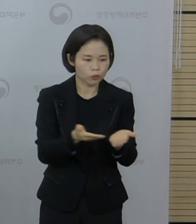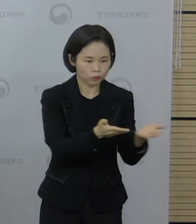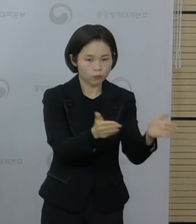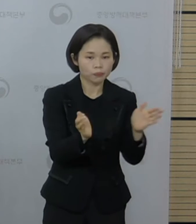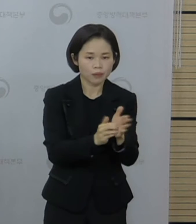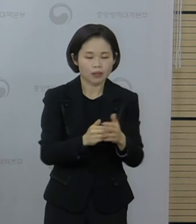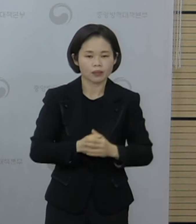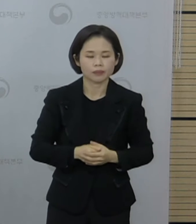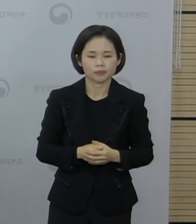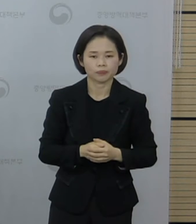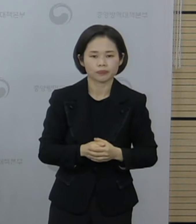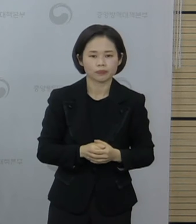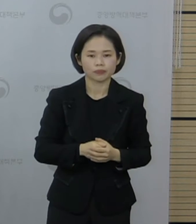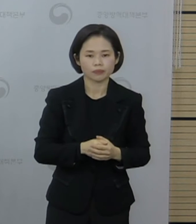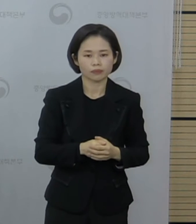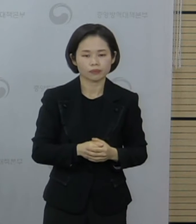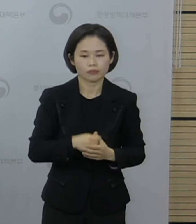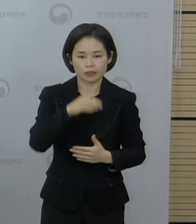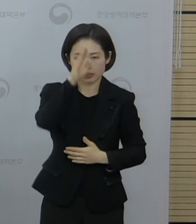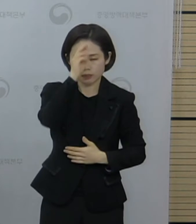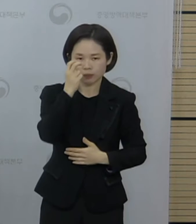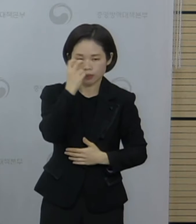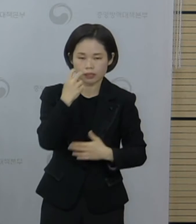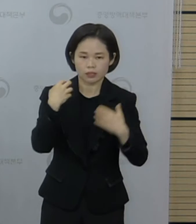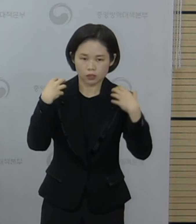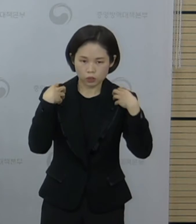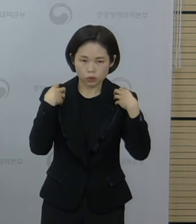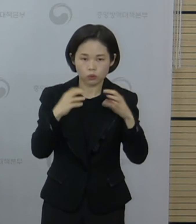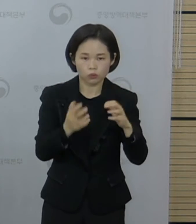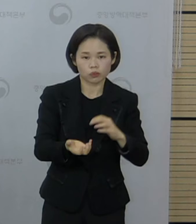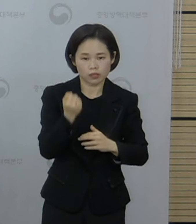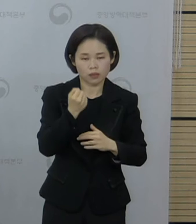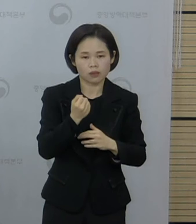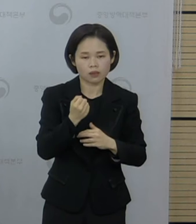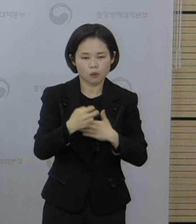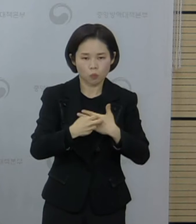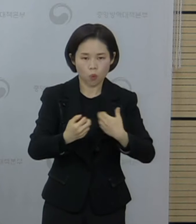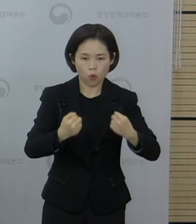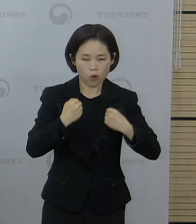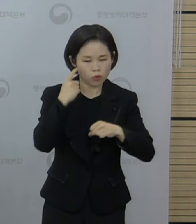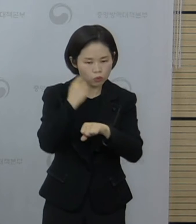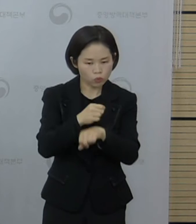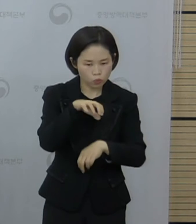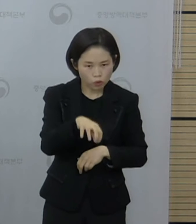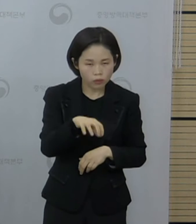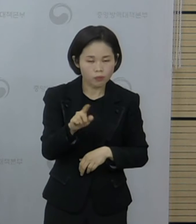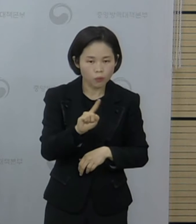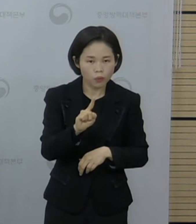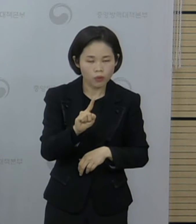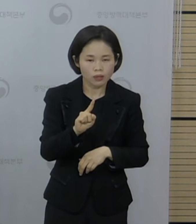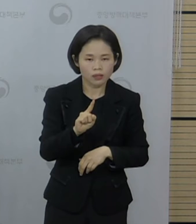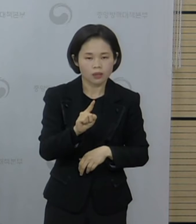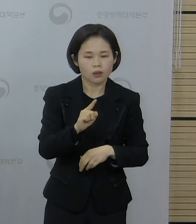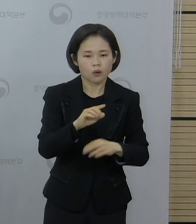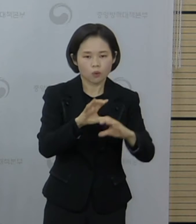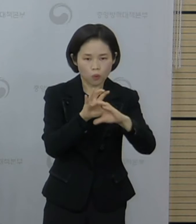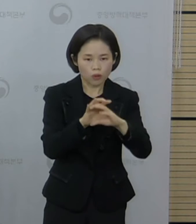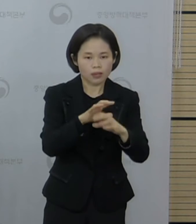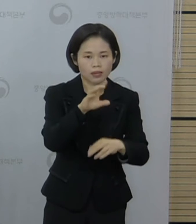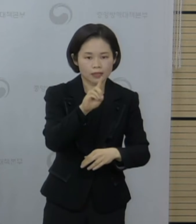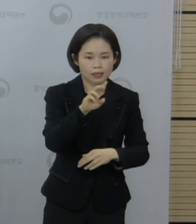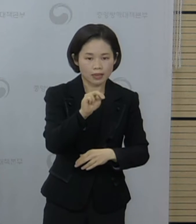또한 지배 관리 총 국립보건연구원 에서는 국내에서 개발 중인 코로나 일고 dna 백신의 국내